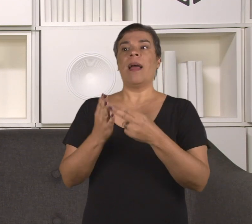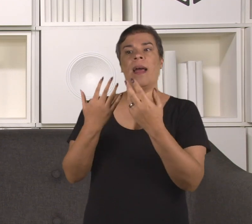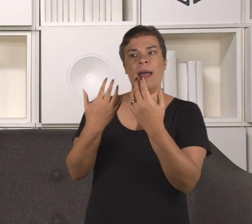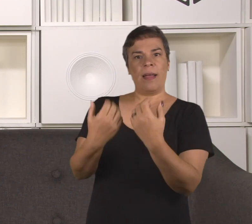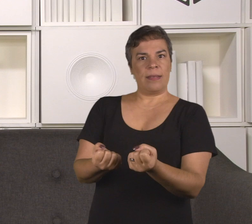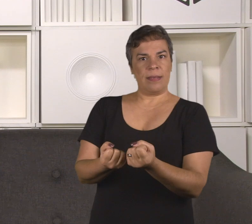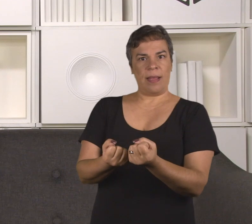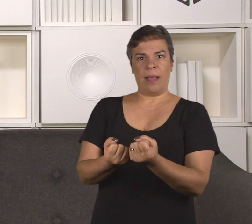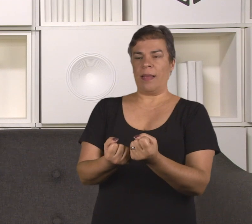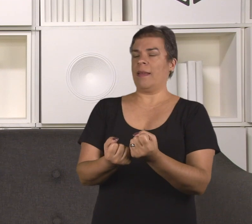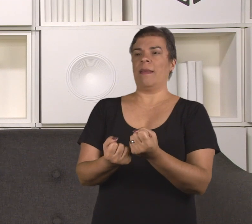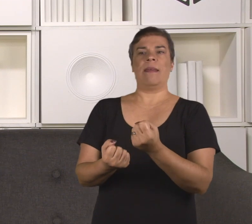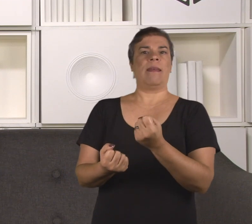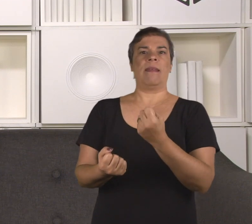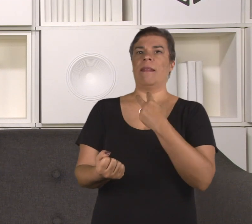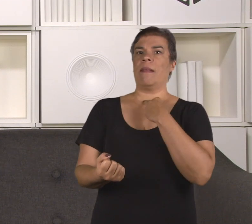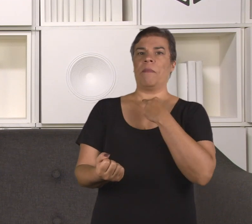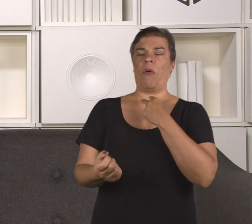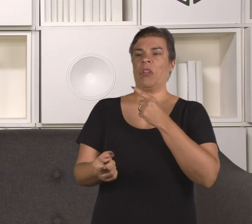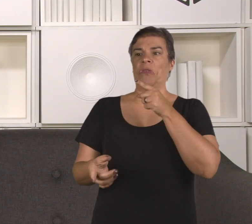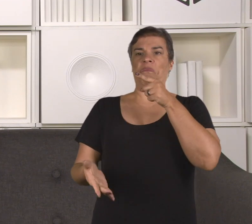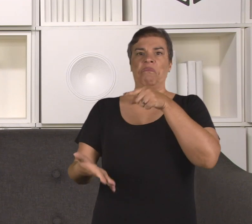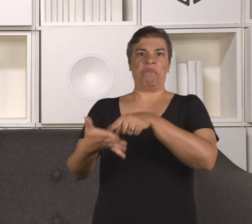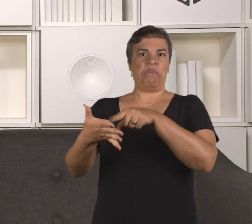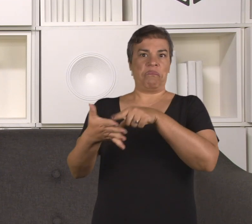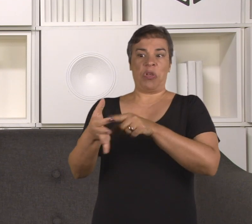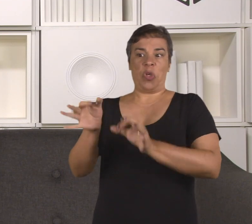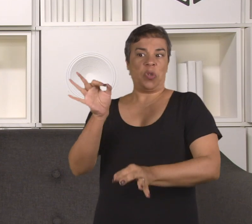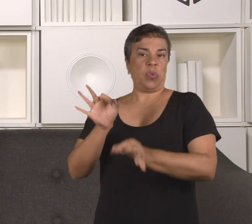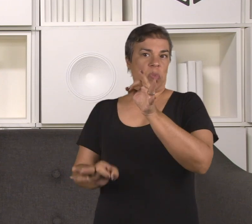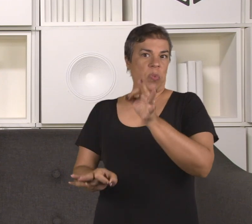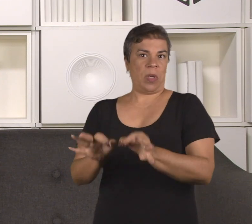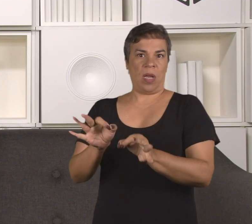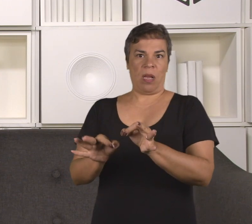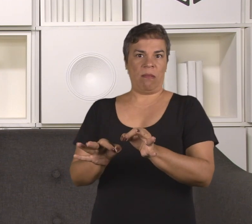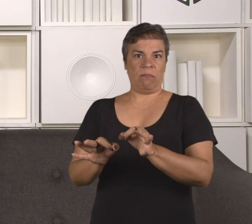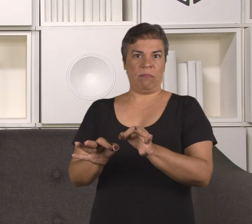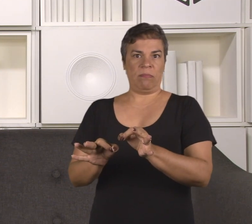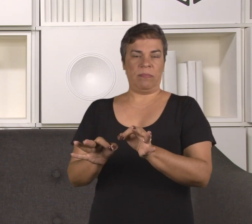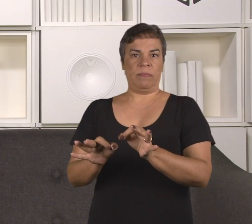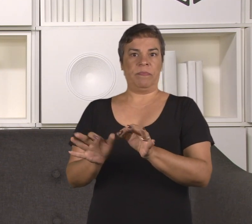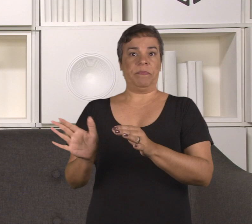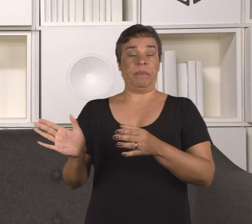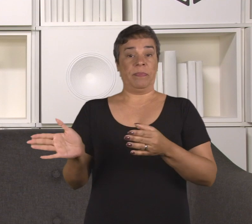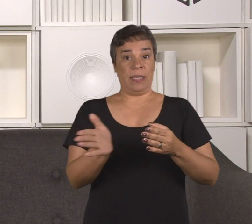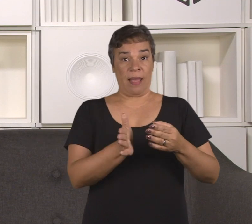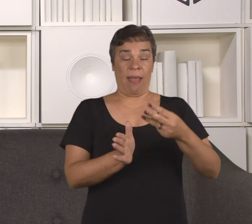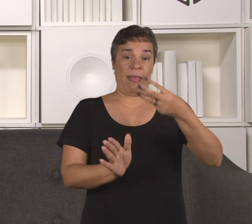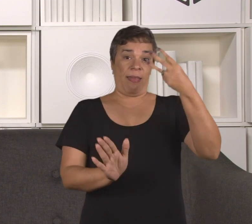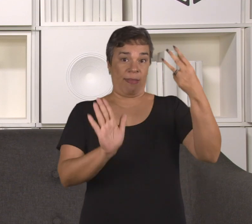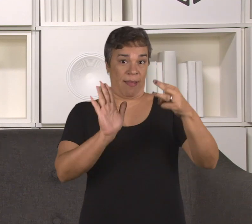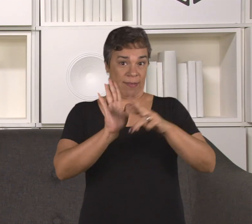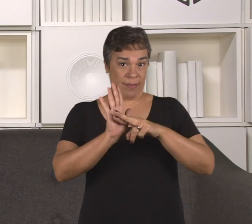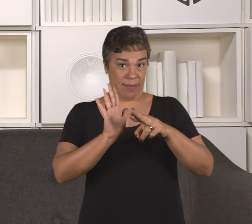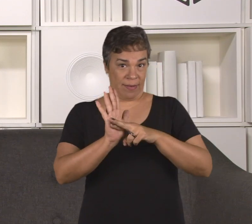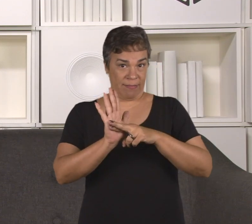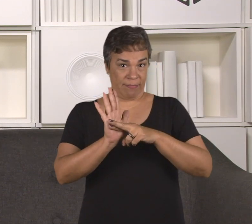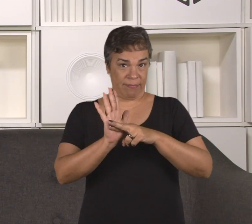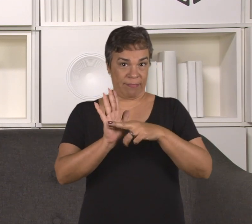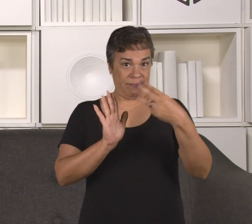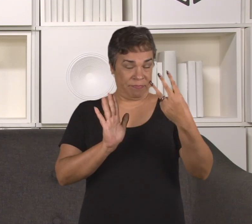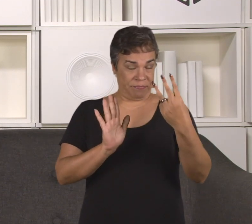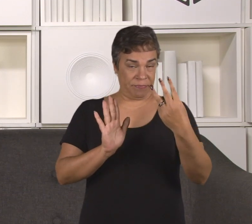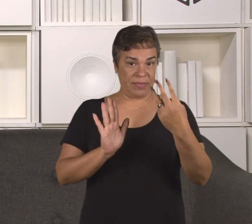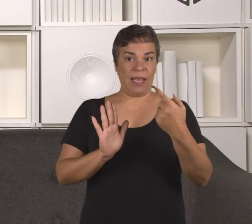sem julgar. A terceira regra, partilhar sem aconselhar. Se você